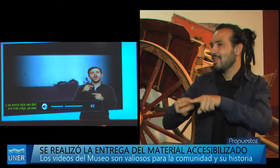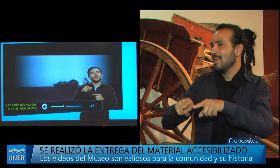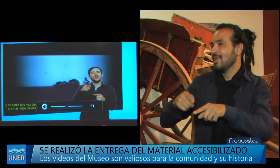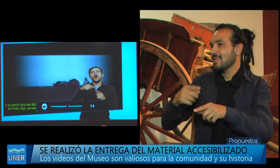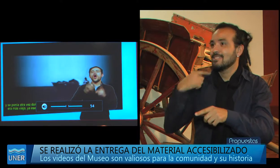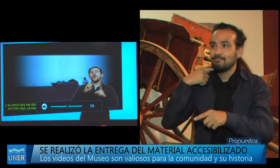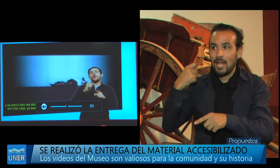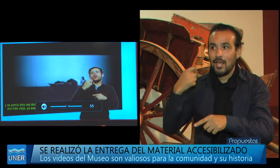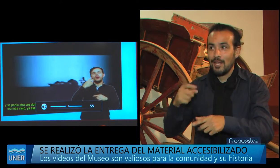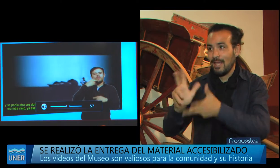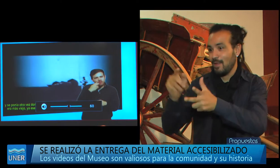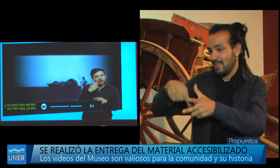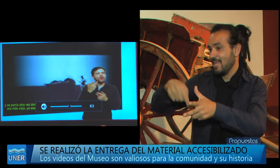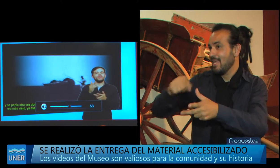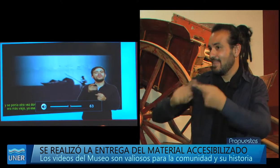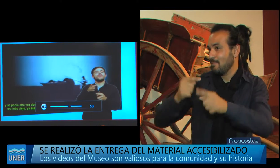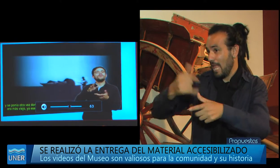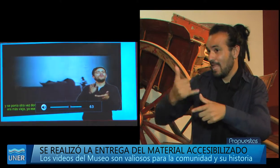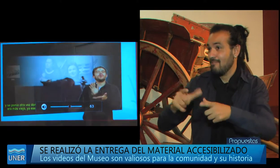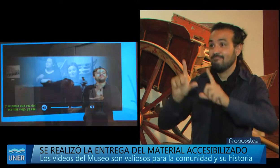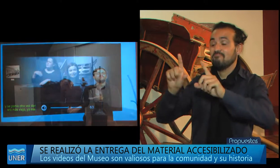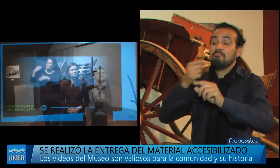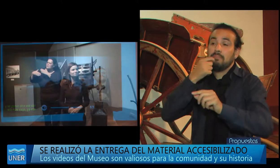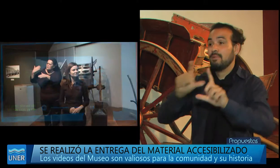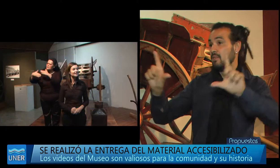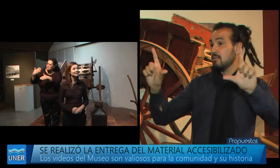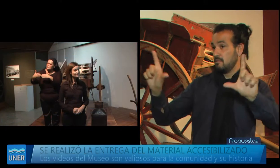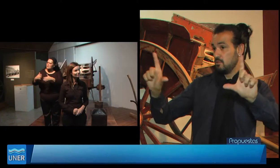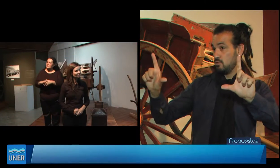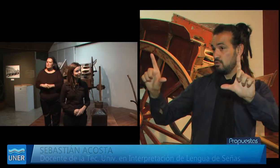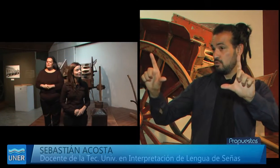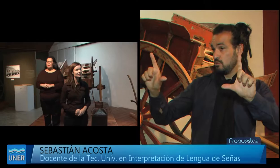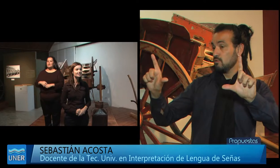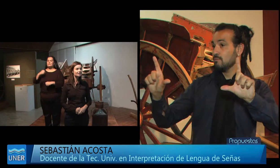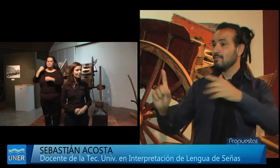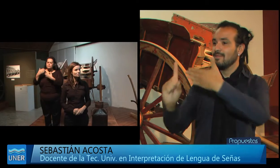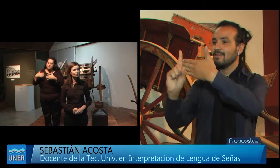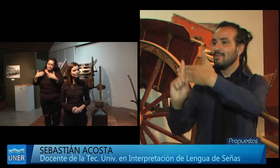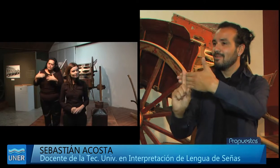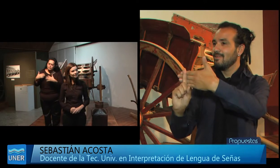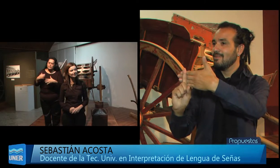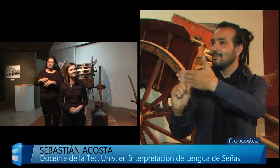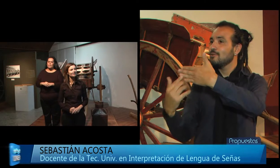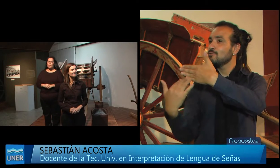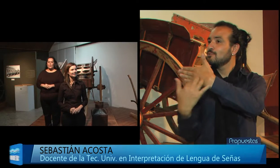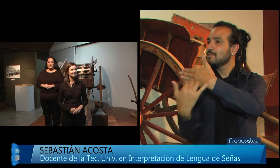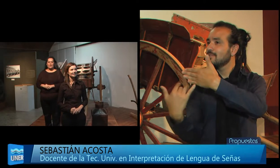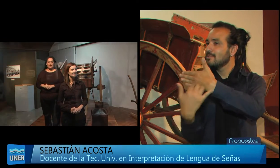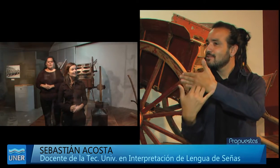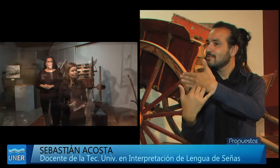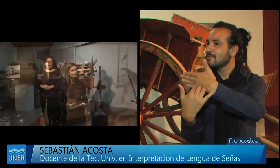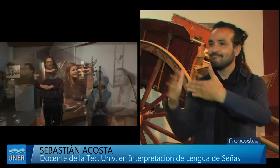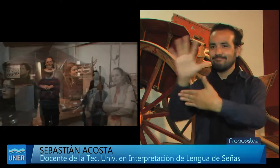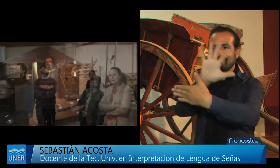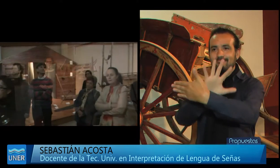de interpretación se puede difundir y se puede ver a través de la incrustación de la silueta de intérprete y también